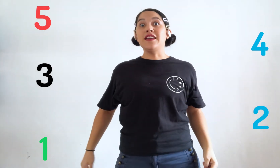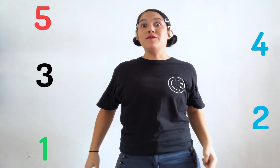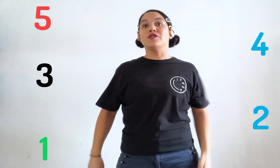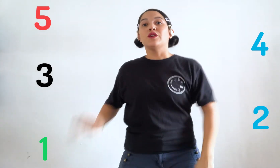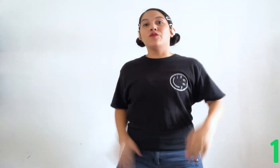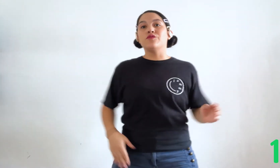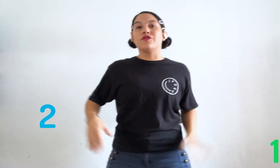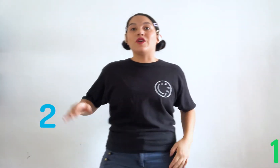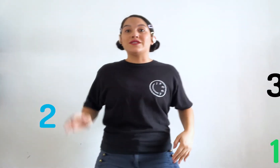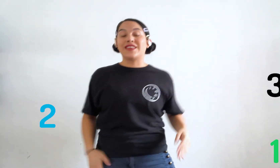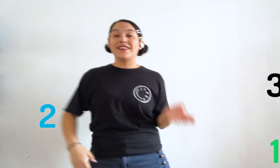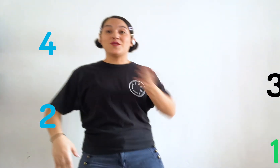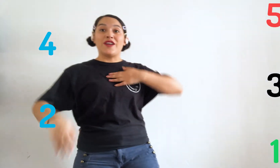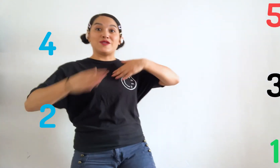Seguimos.